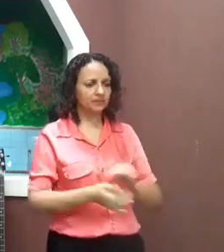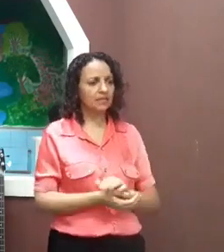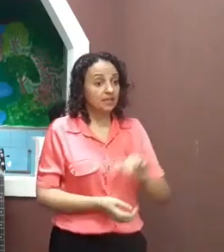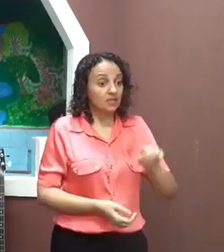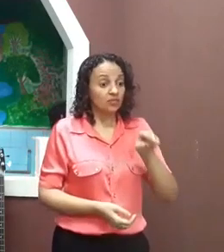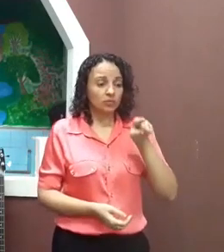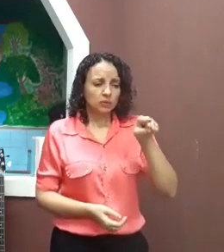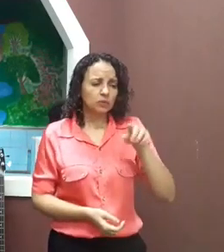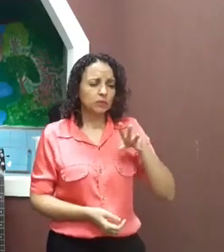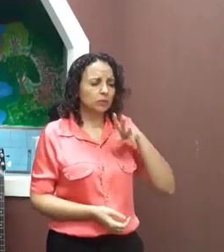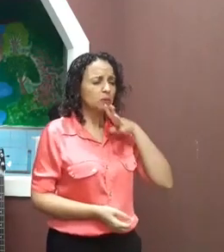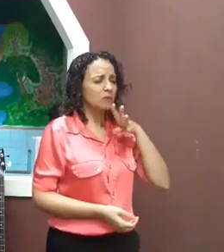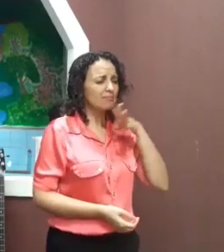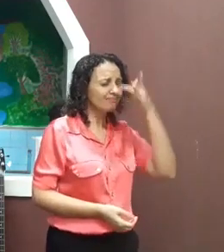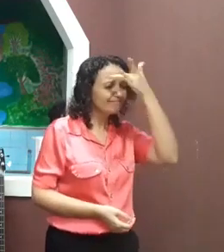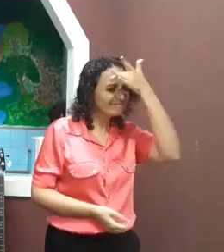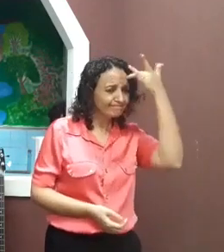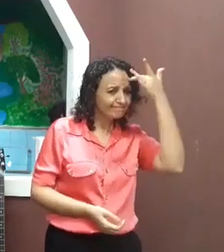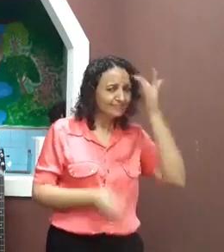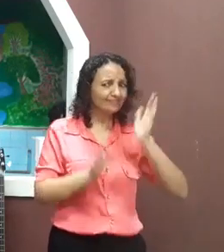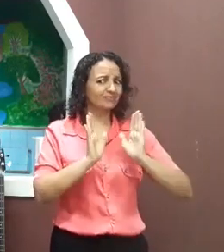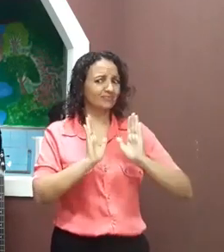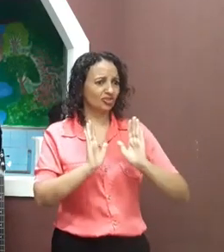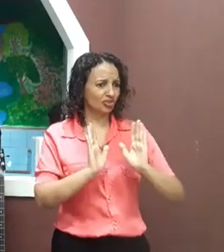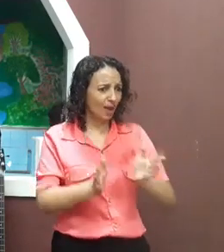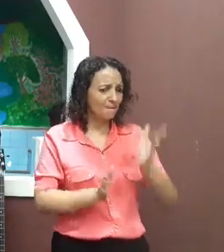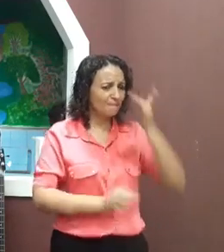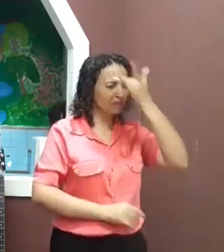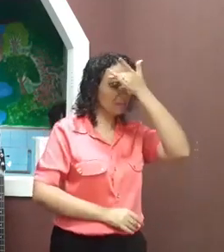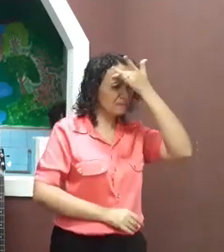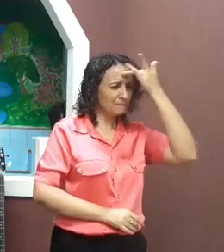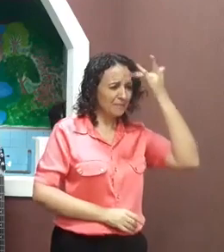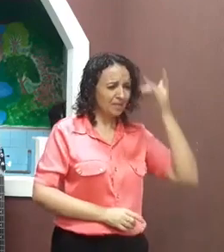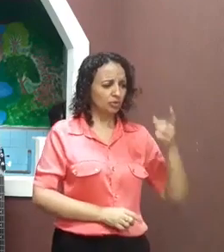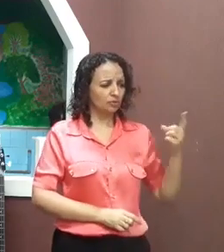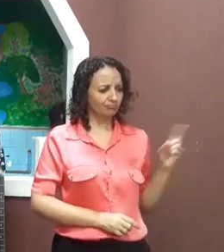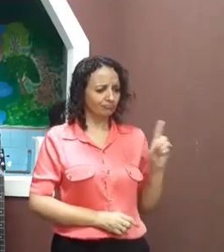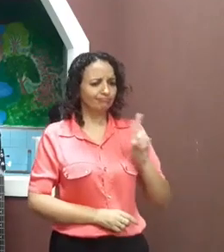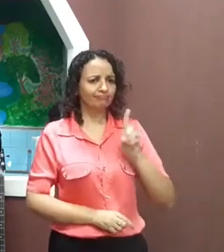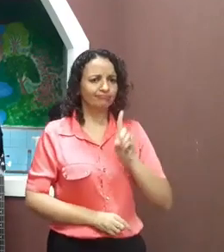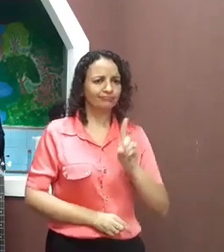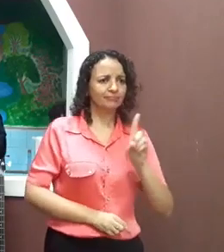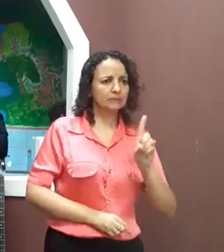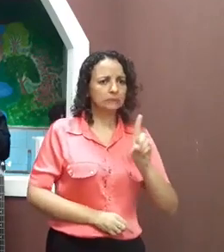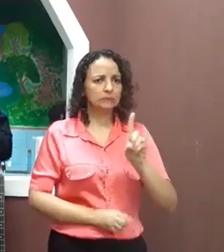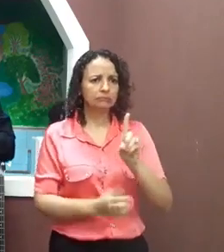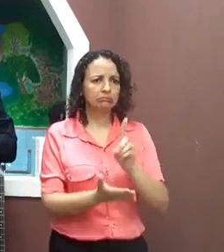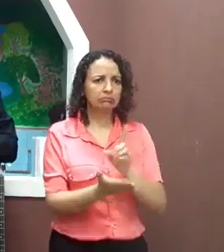se desviaram da verdade de Deus, não as desprezem.